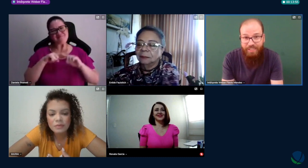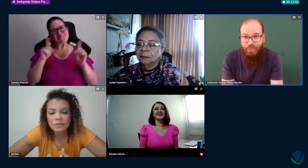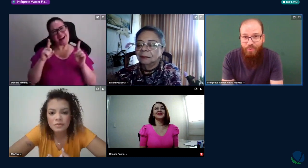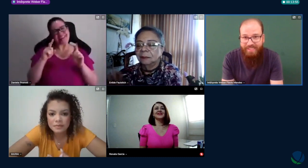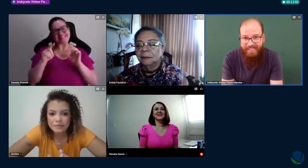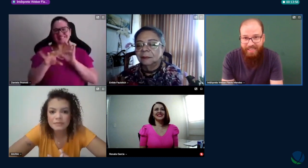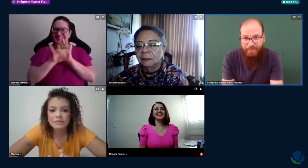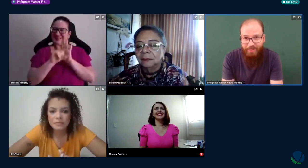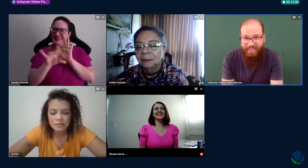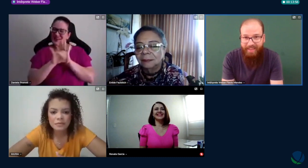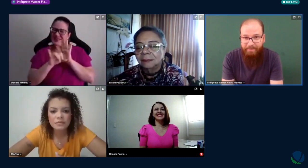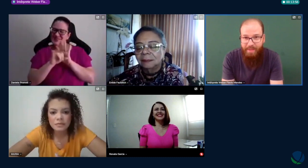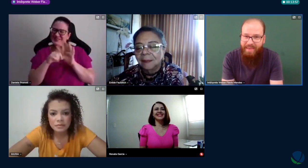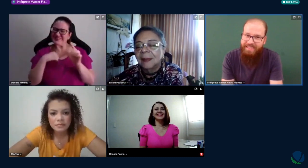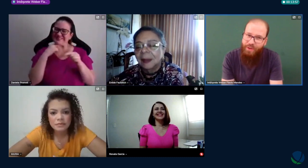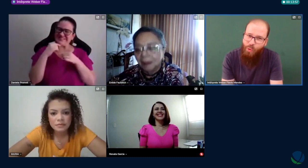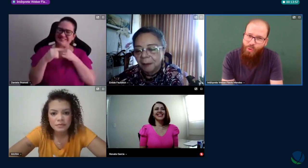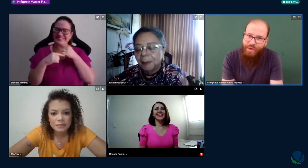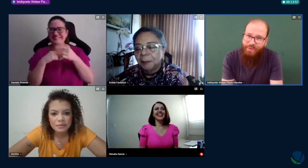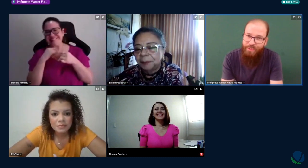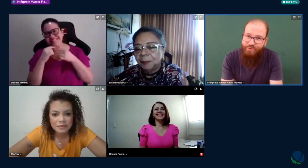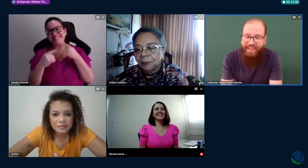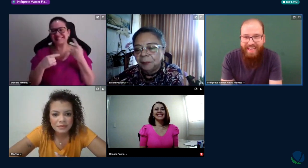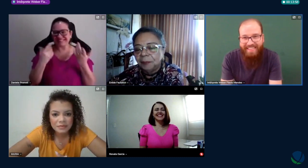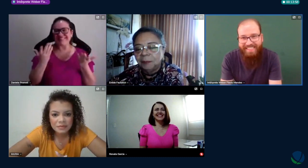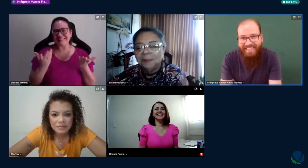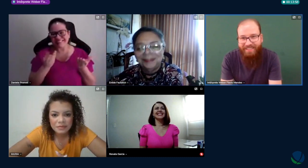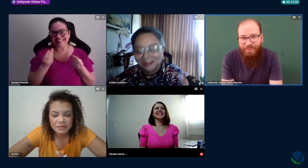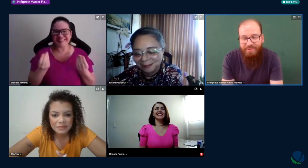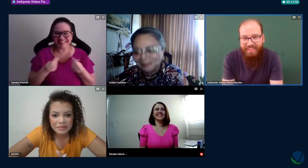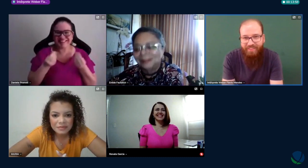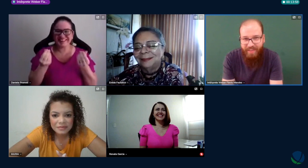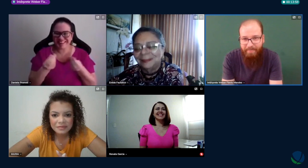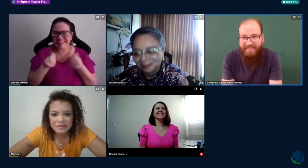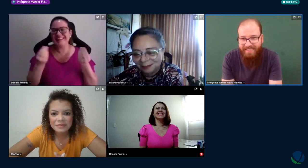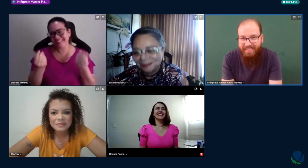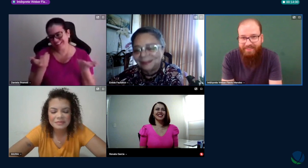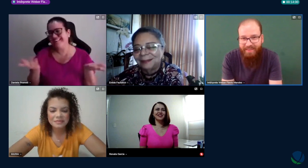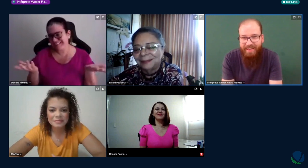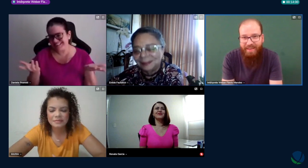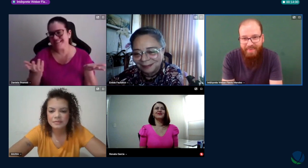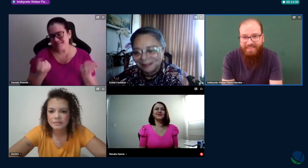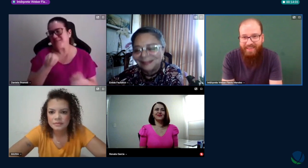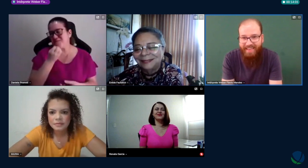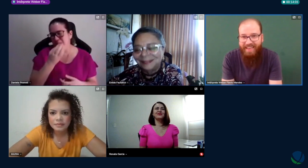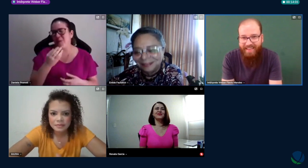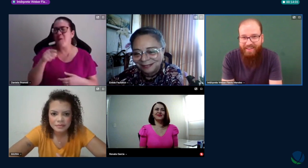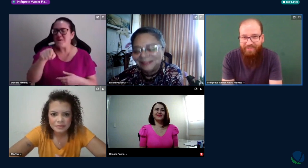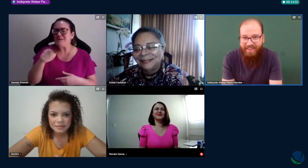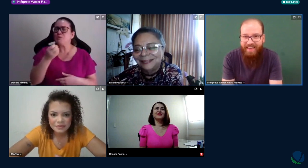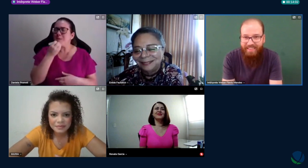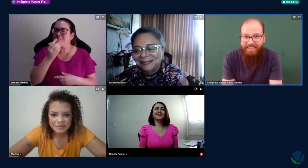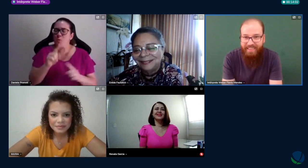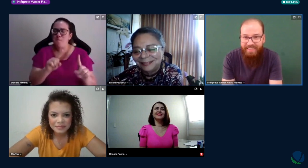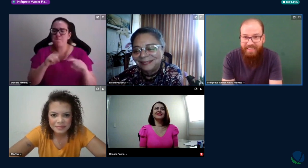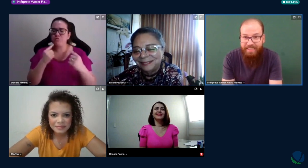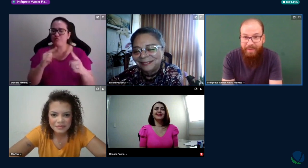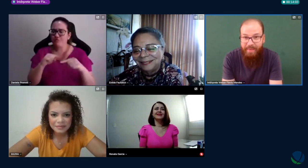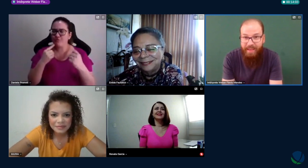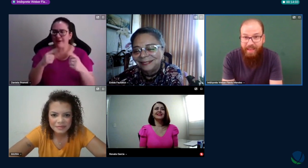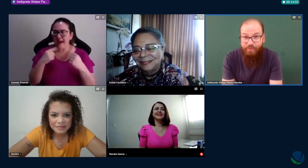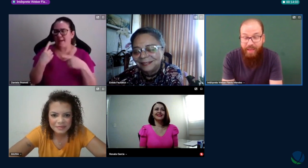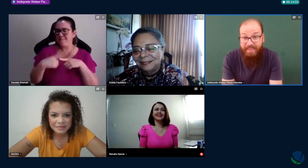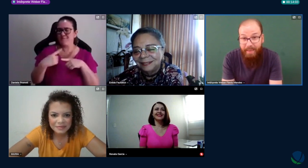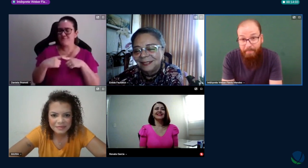Então existe um conceito, né? Mas icônico, eu fiquei assim em dúvida, que eu fiquei pensando. Mas ok, é verdade, é